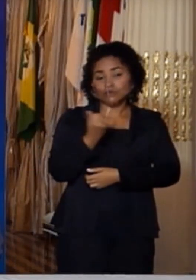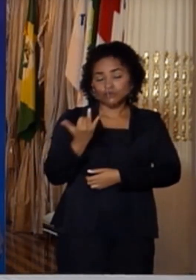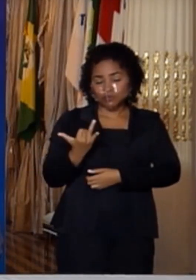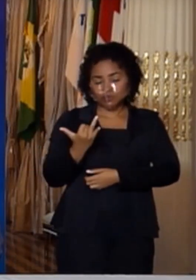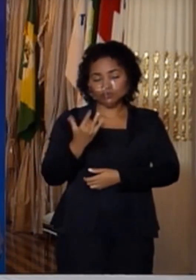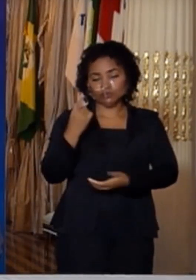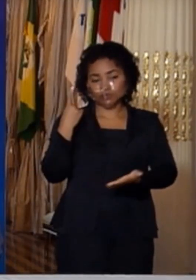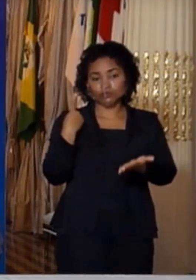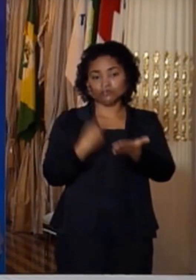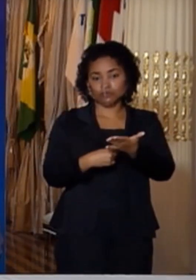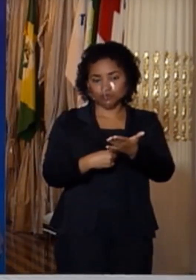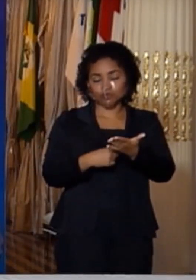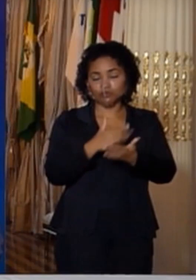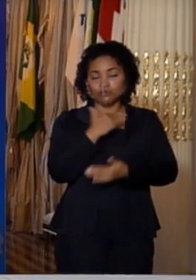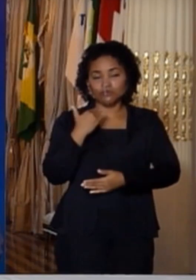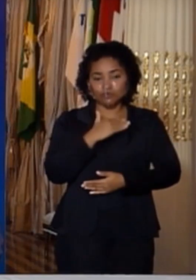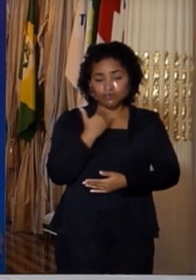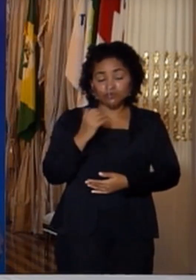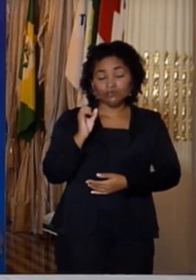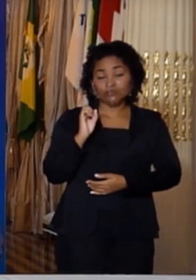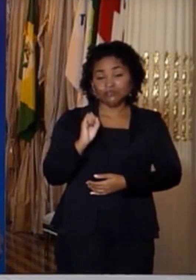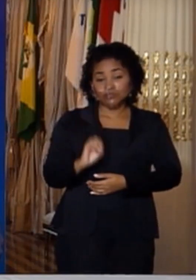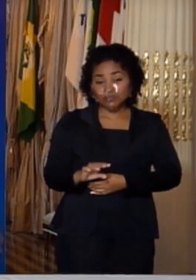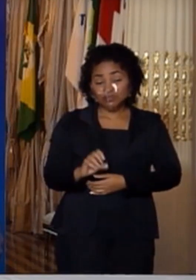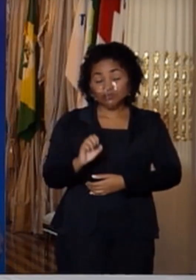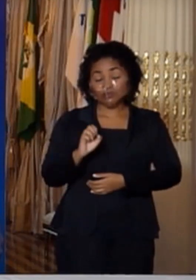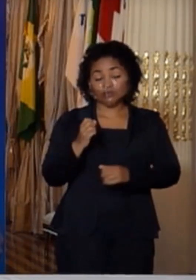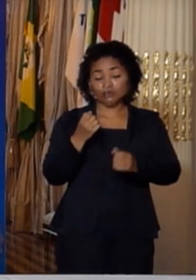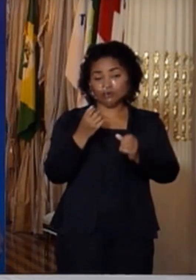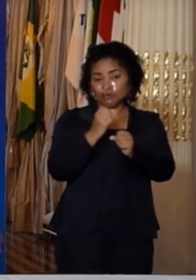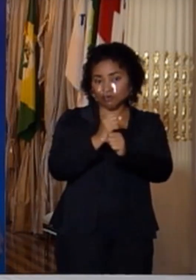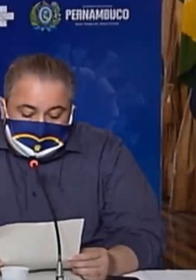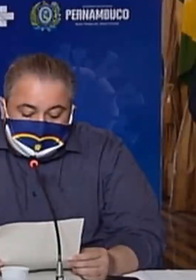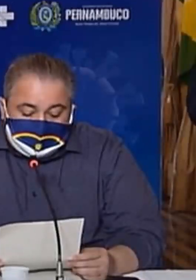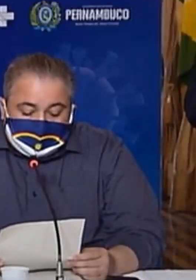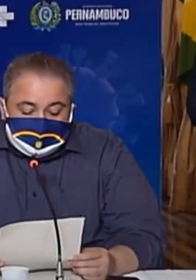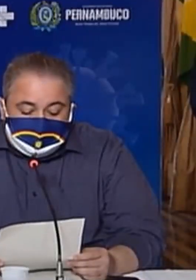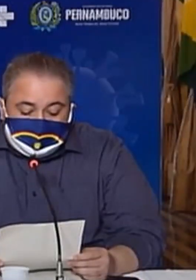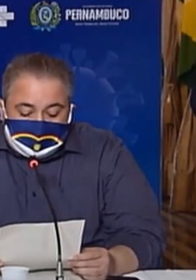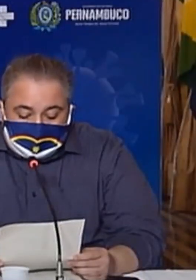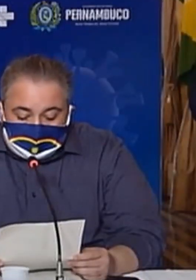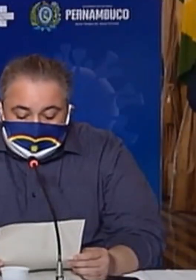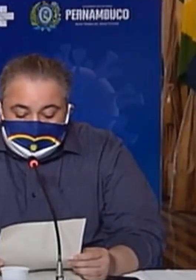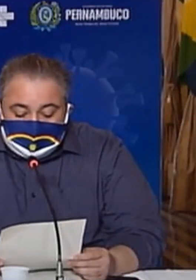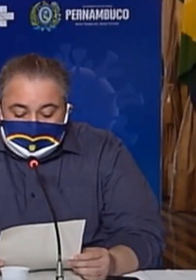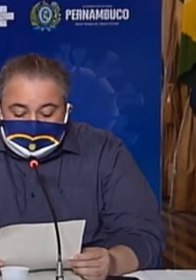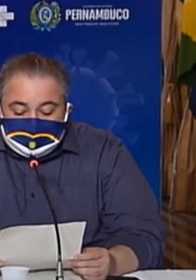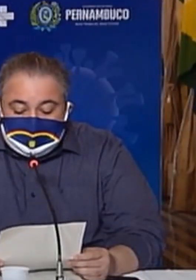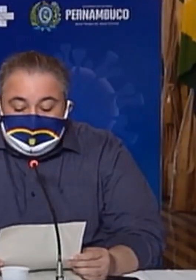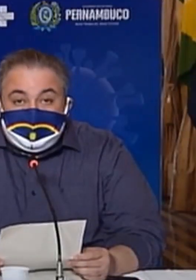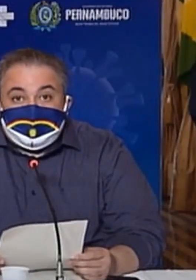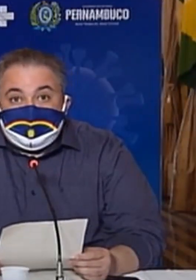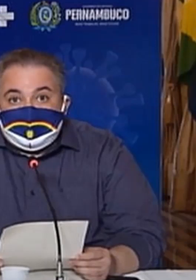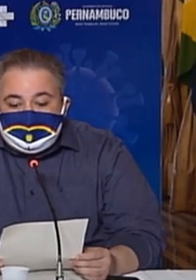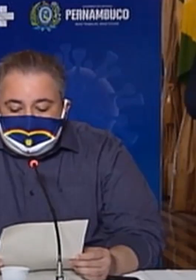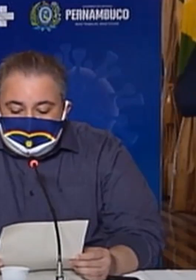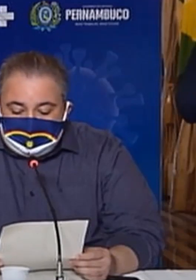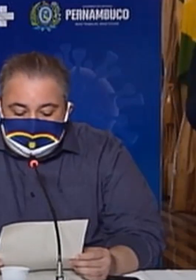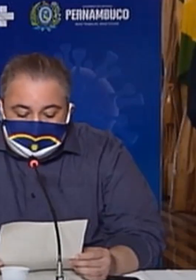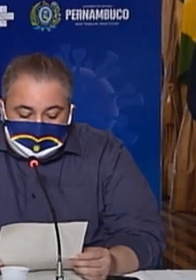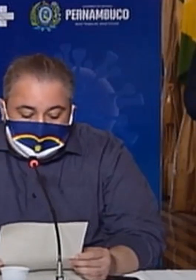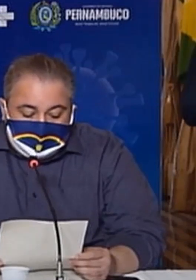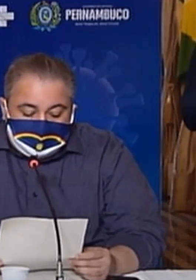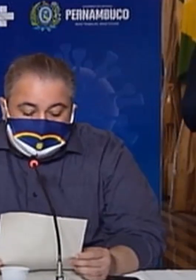de confirmação de óbito, cujo resultado ficou disponível naquele dia. Com a experiência de quem está há meses combatendo o inimigo